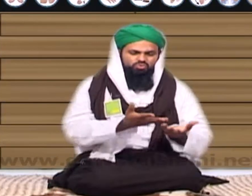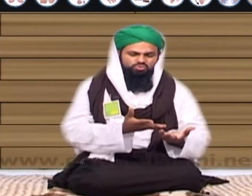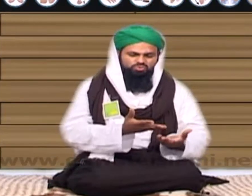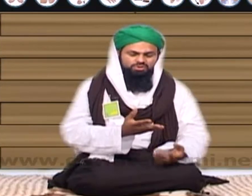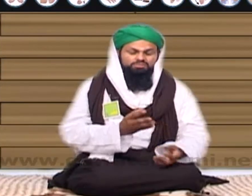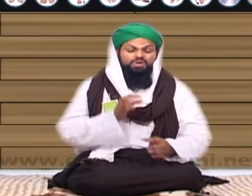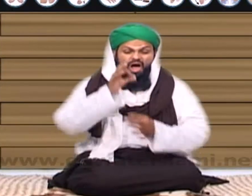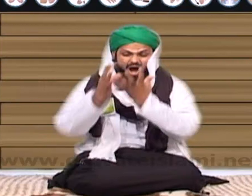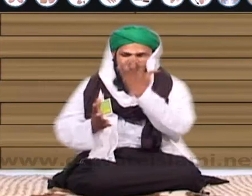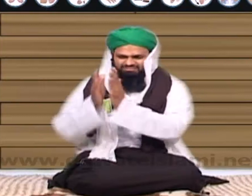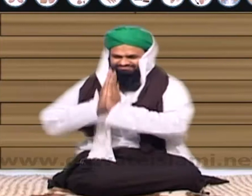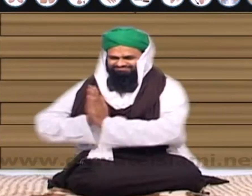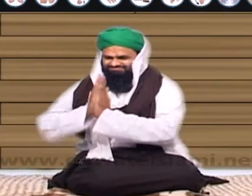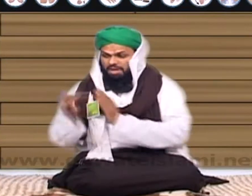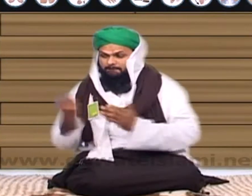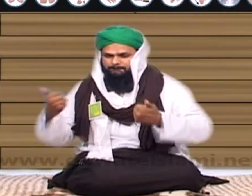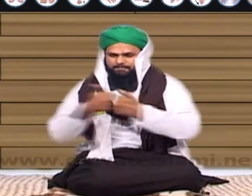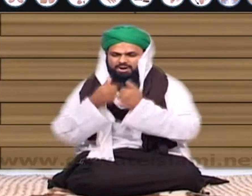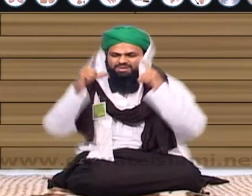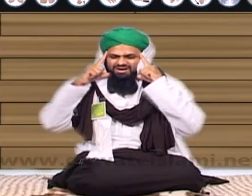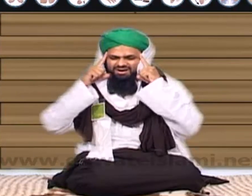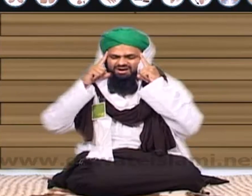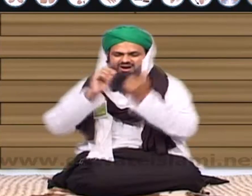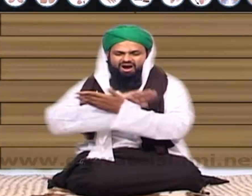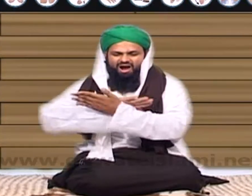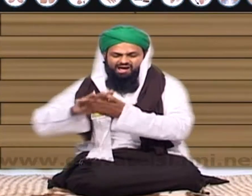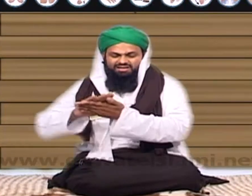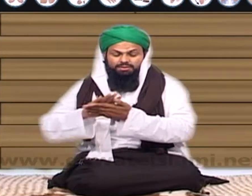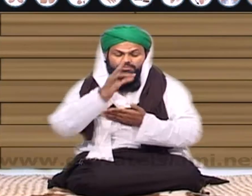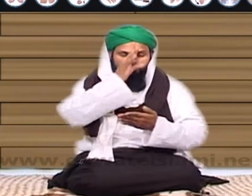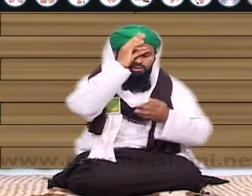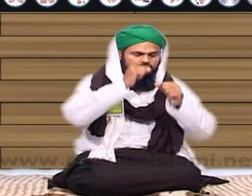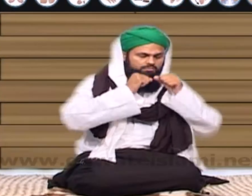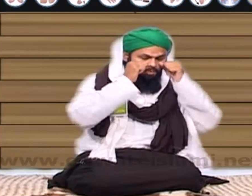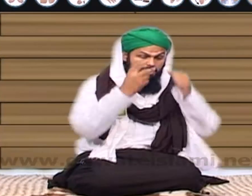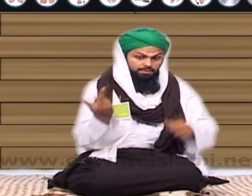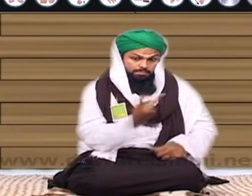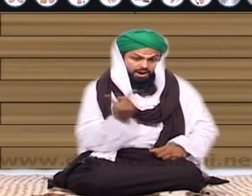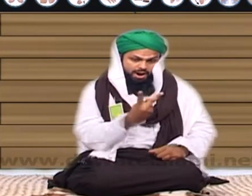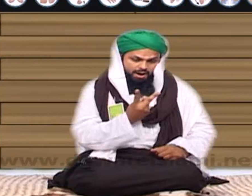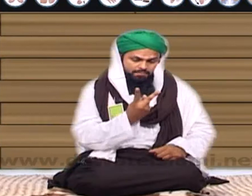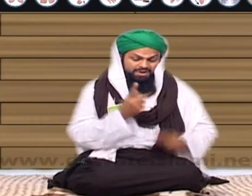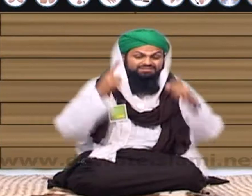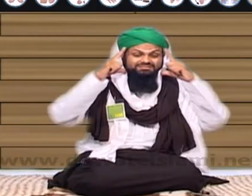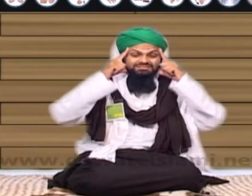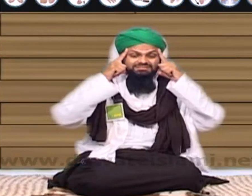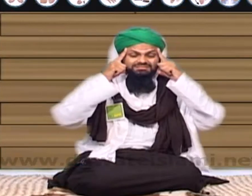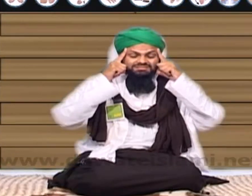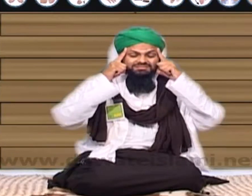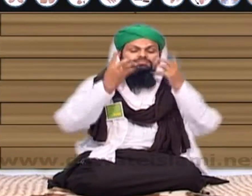ہم آتش پرستوں جیسی صورت ختم کر کے مصطفیٰ جیسی نورانی شکل بنا لیں، نہ مصطفیٰ کی صلی اللہ تعالی علیہ